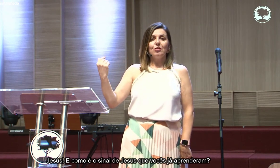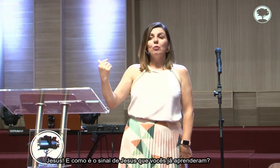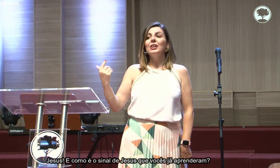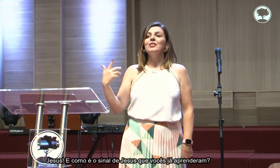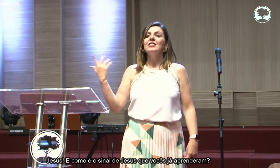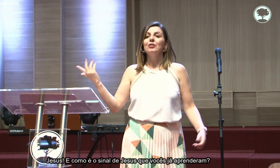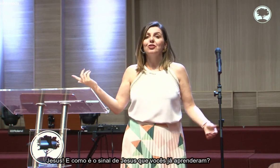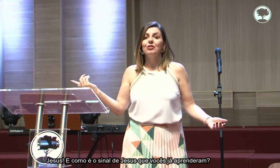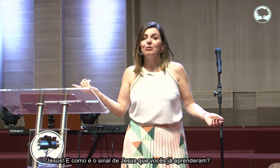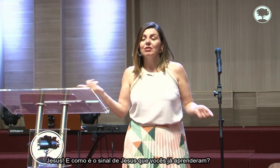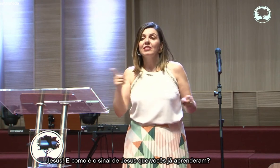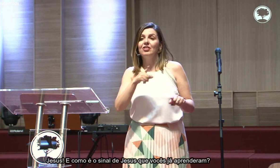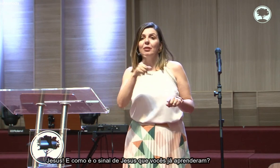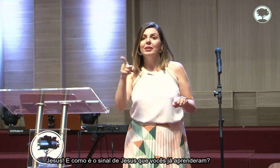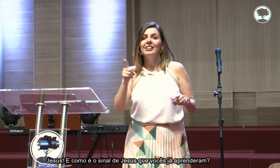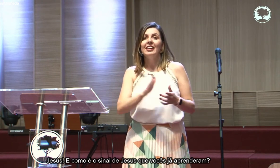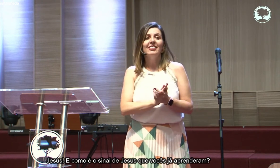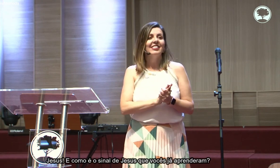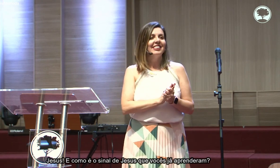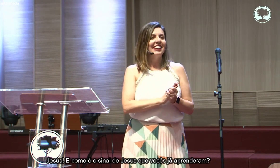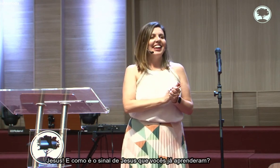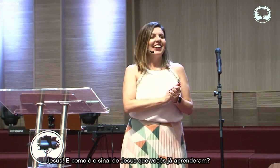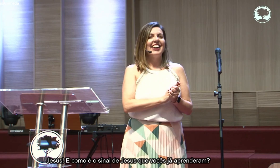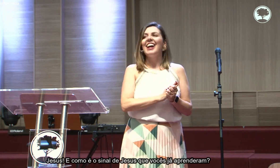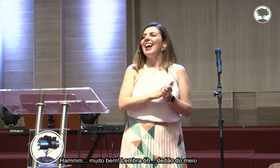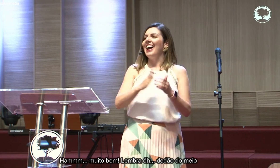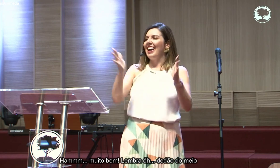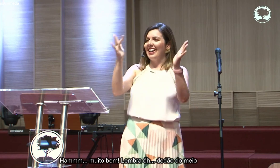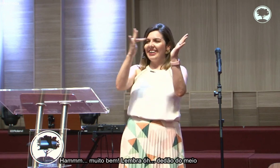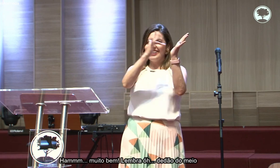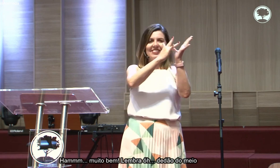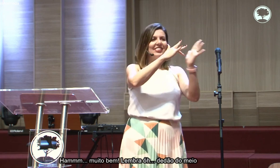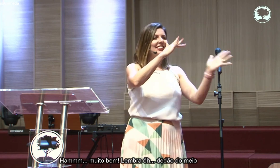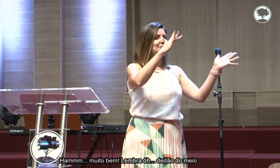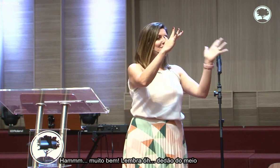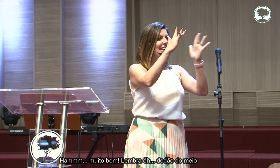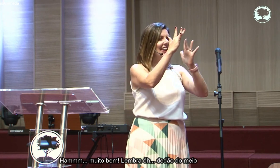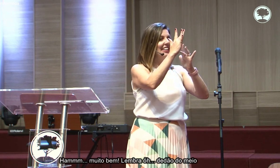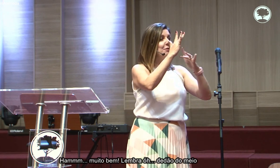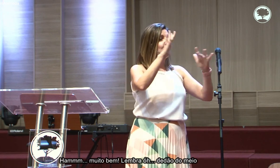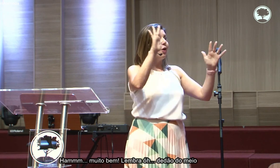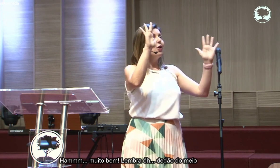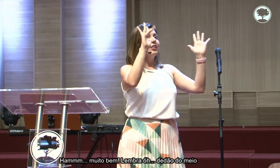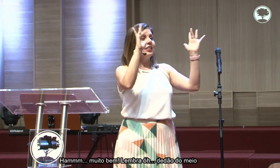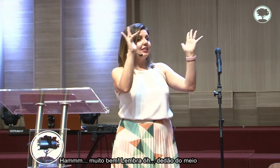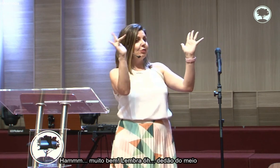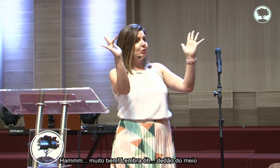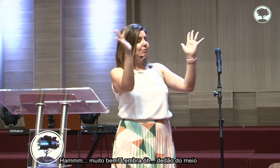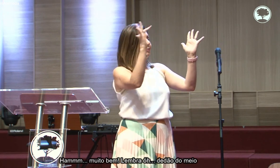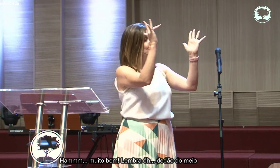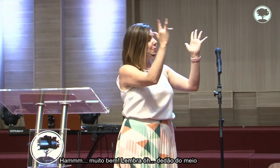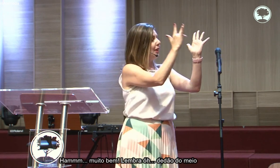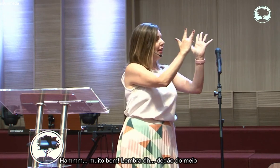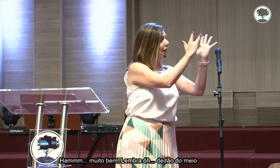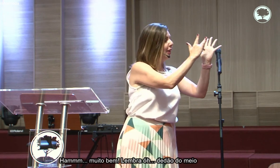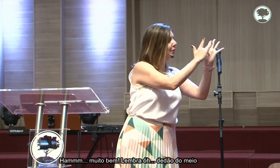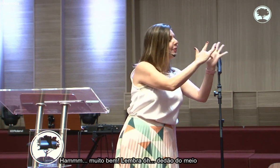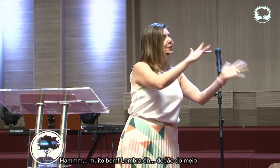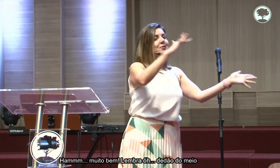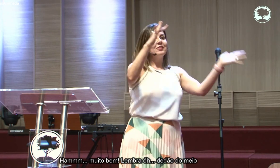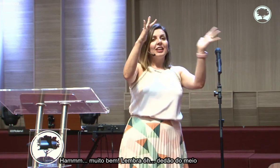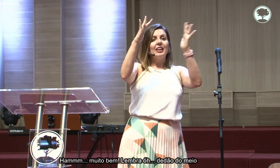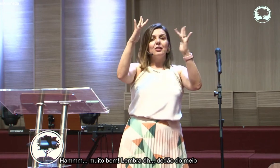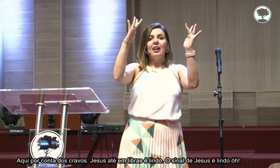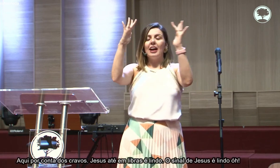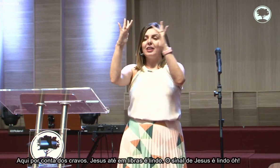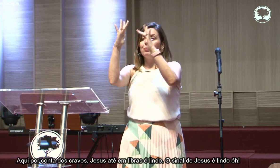Jesus. Como é que o sinal de Jesus, que vocês já aprenderam? Ah, muito bem, lembra? O dedão do meio,